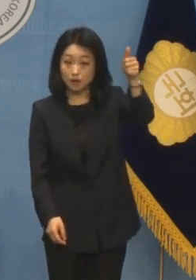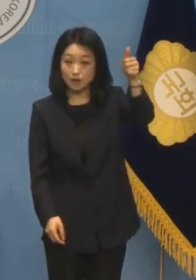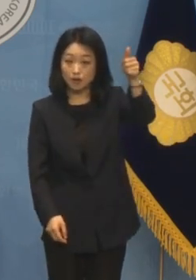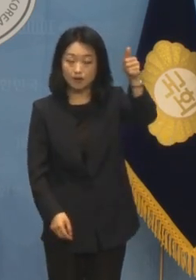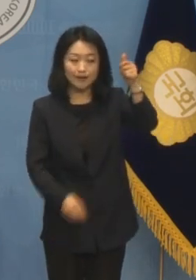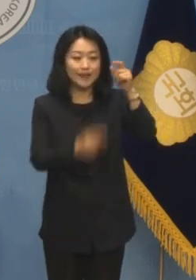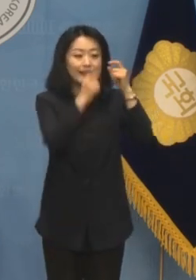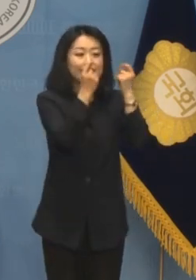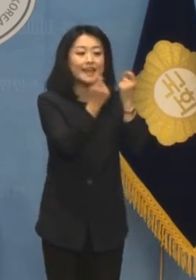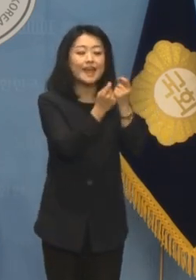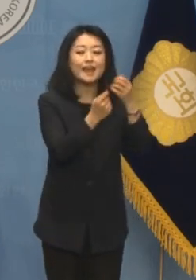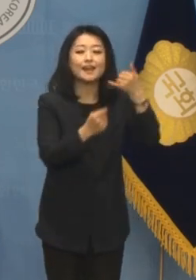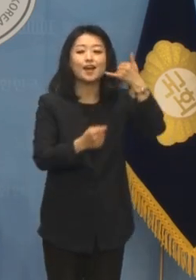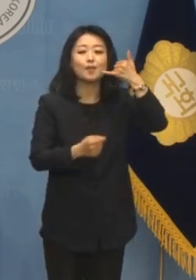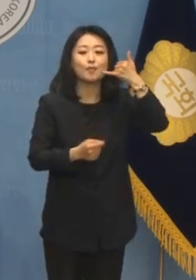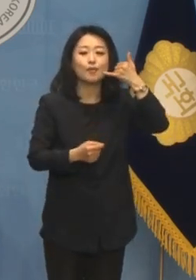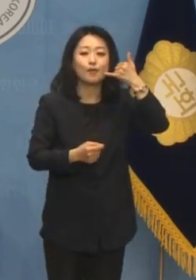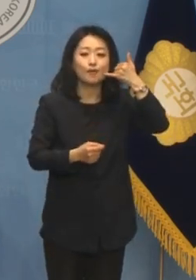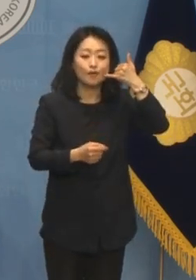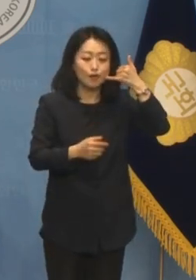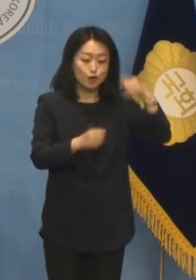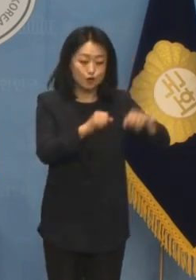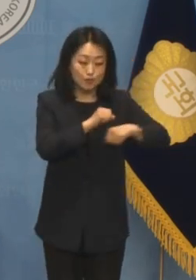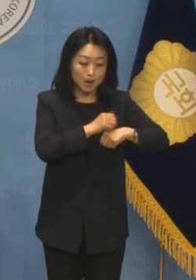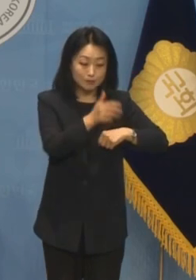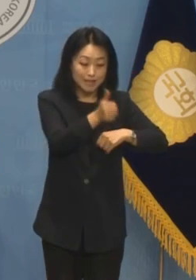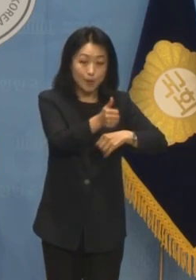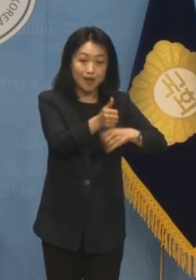자신의 개인 전화를 이용해 전화했습니다.